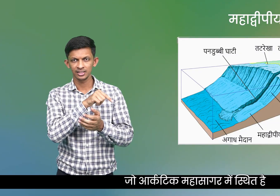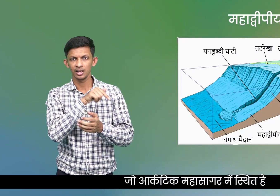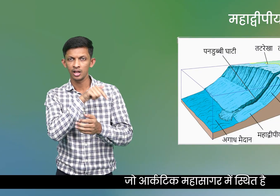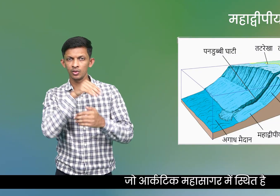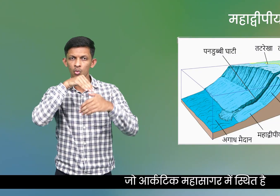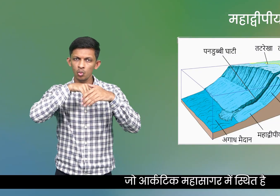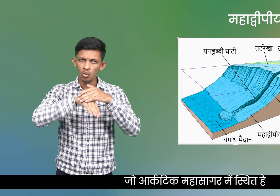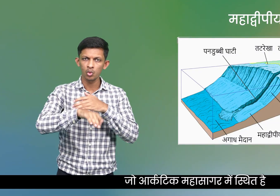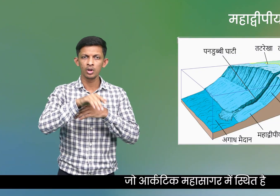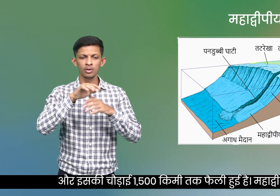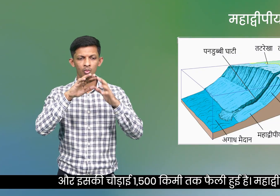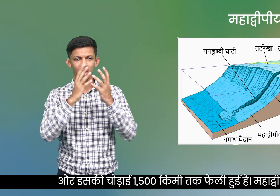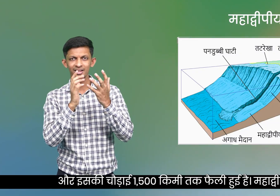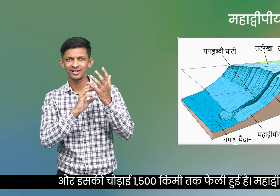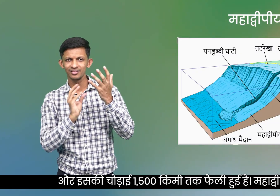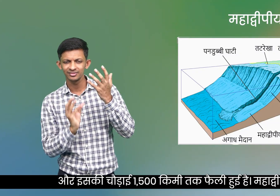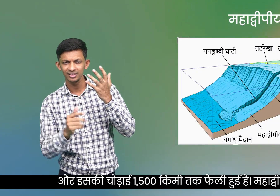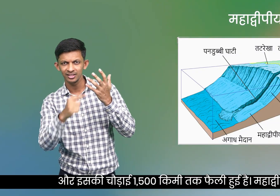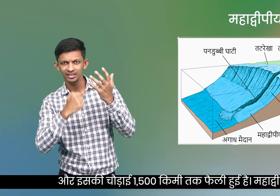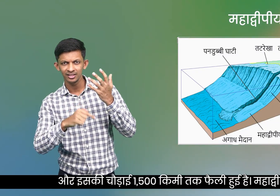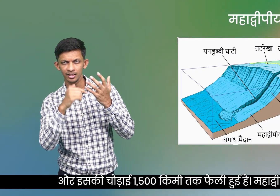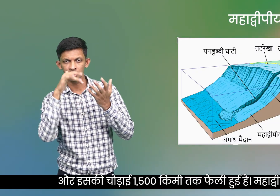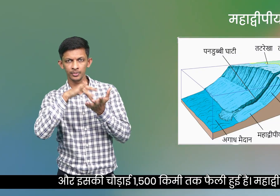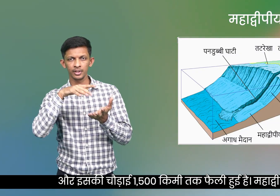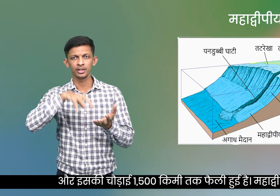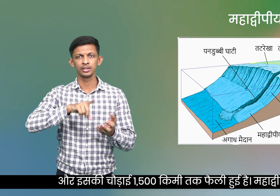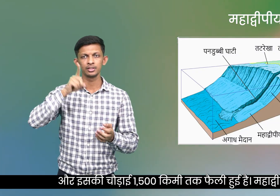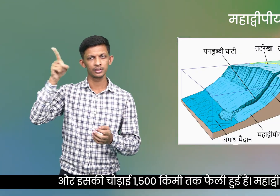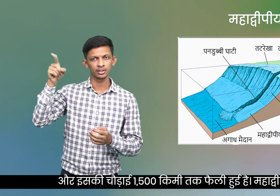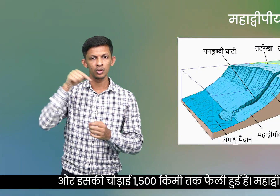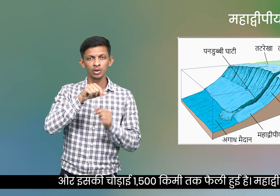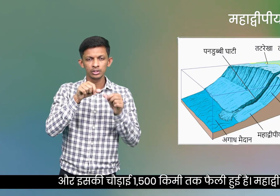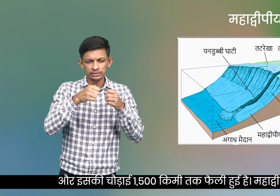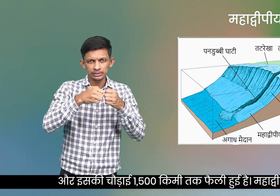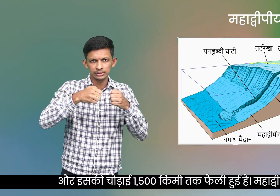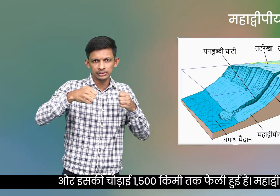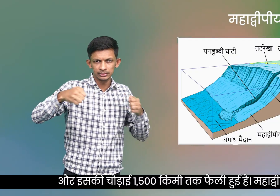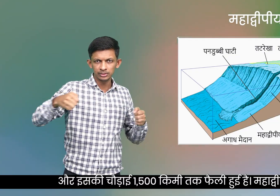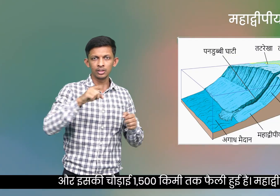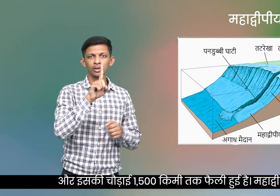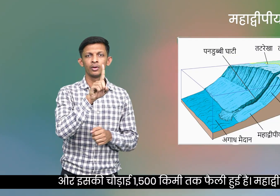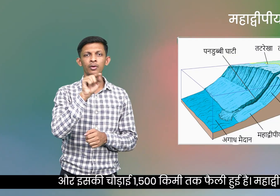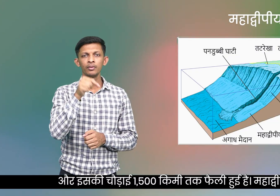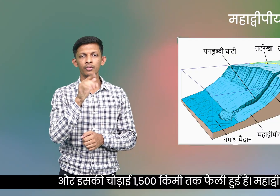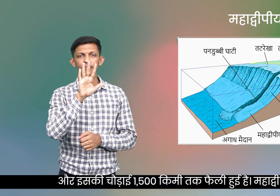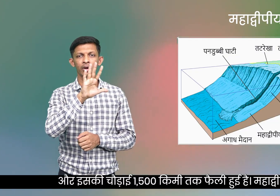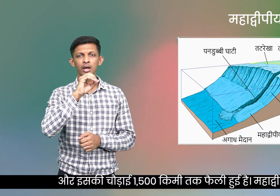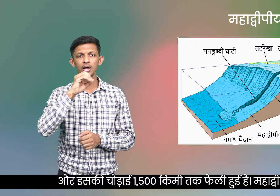में स्थित है और इसकी चौड़ाई 1500 किलोमीटर तक